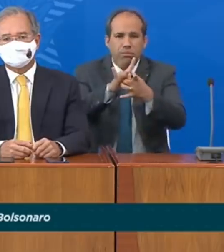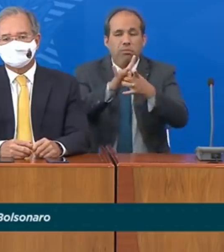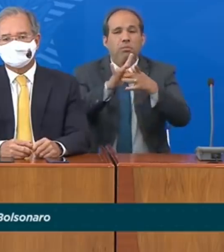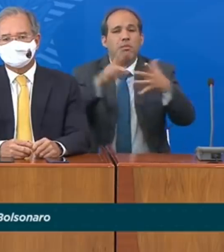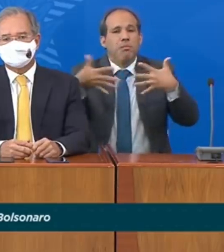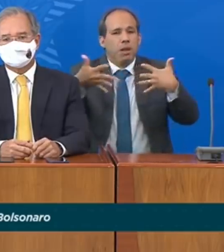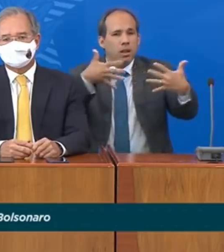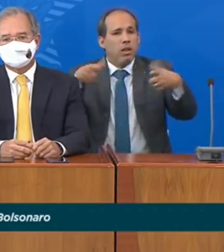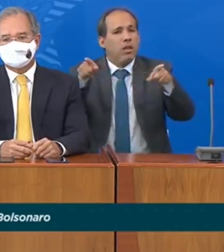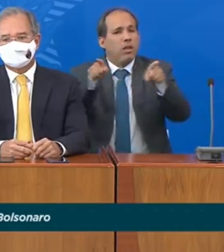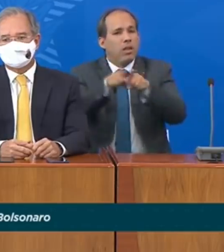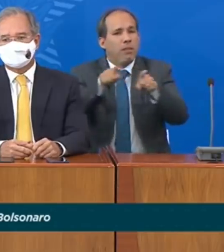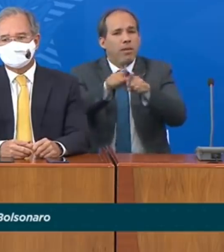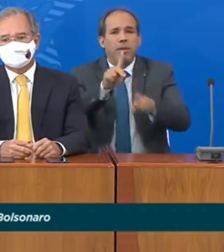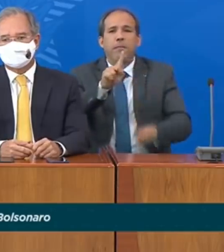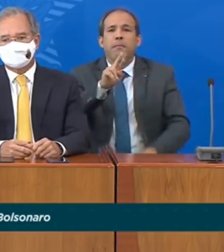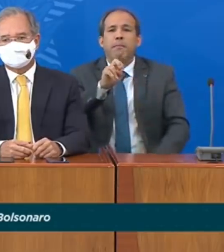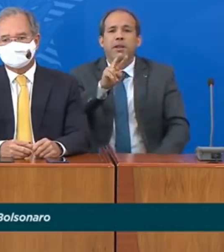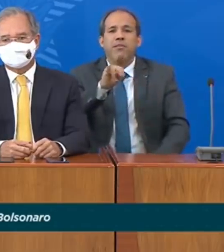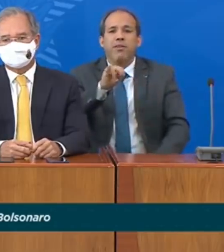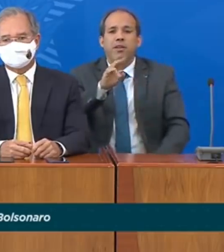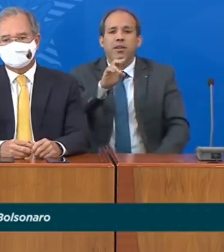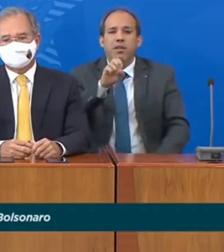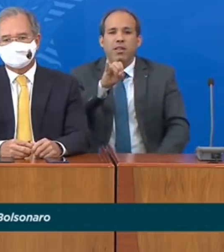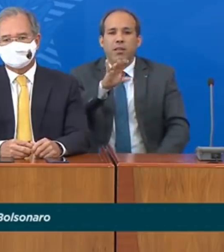transparência e na previsibilidade.